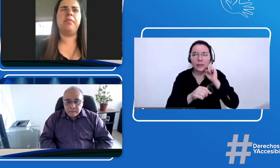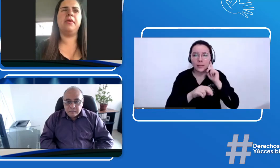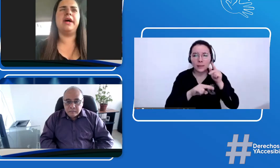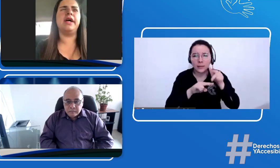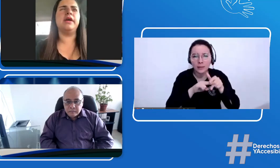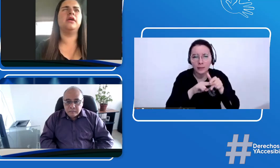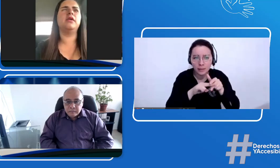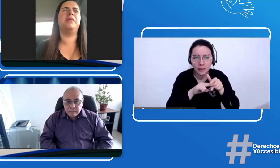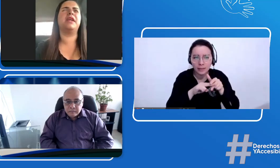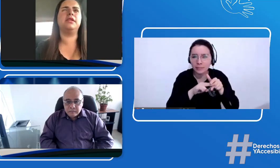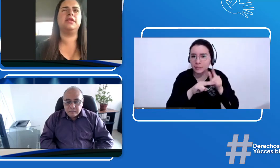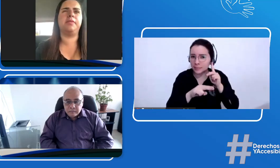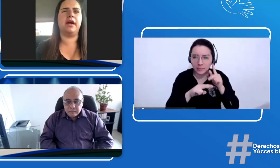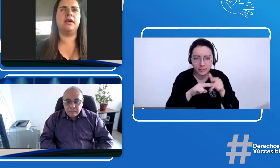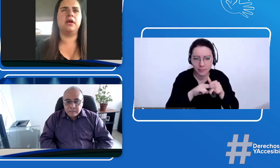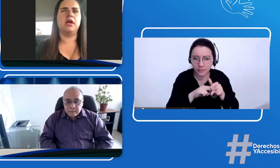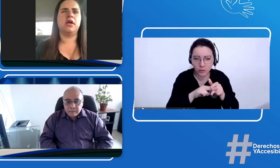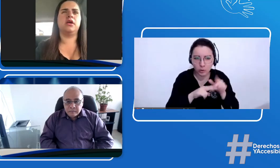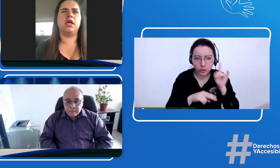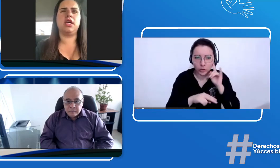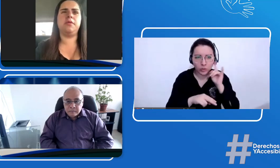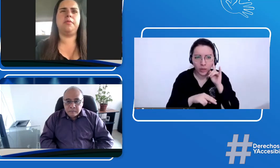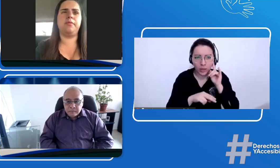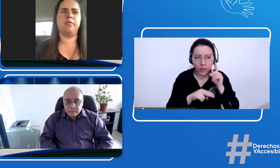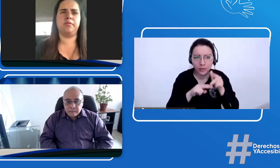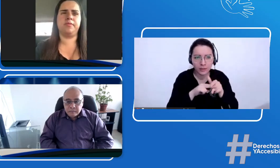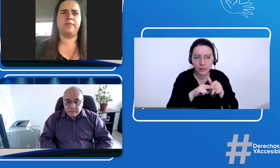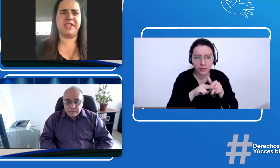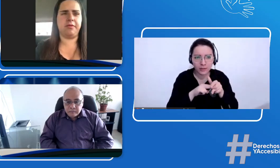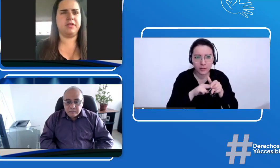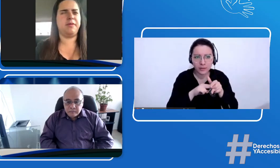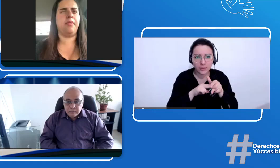poder... Ahí toca.